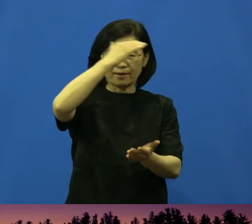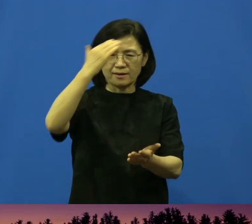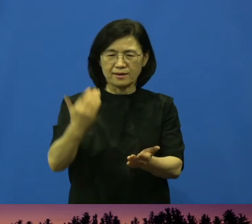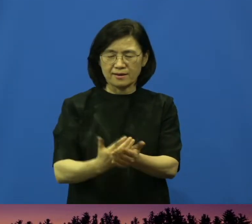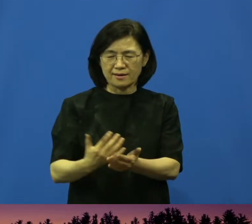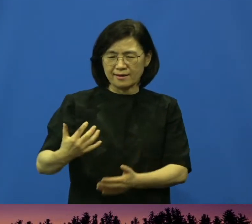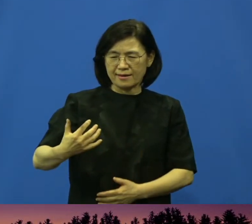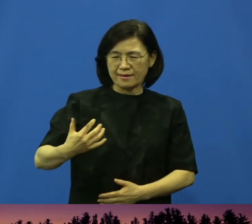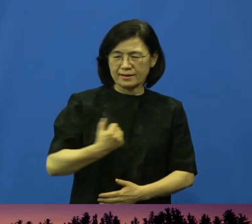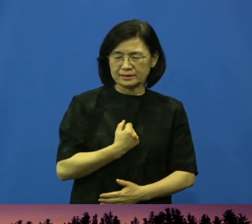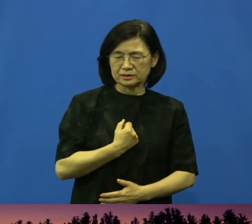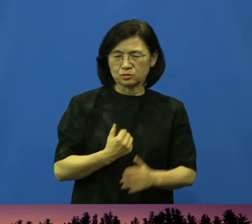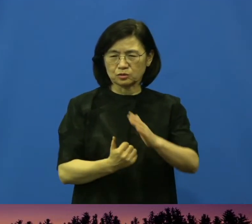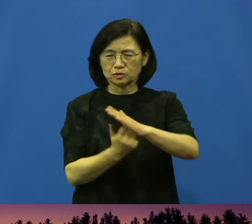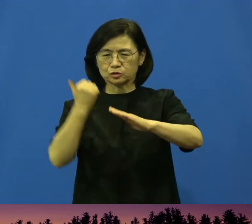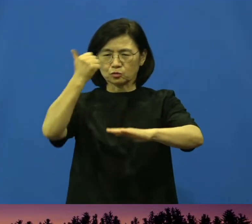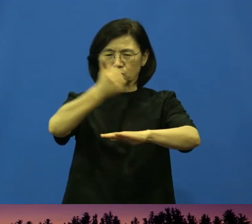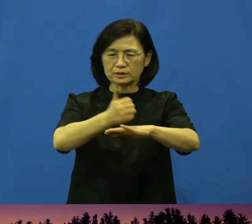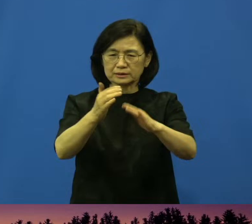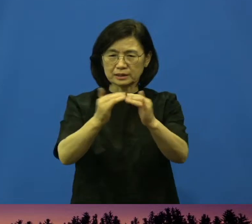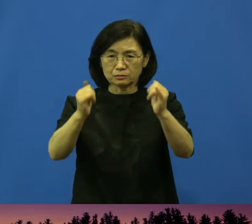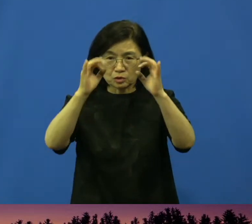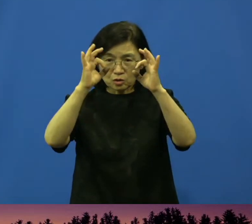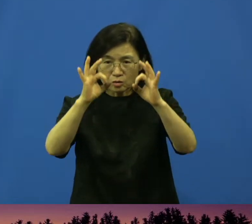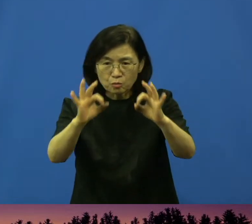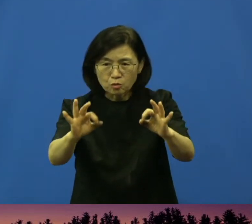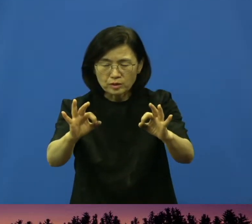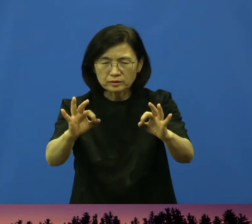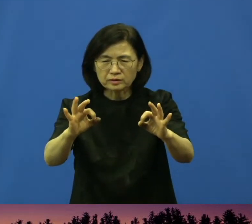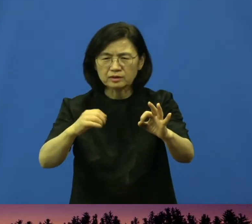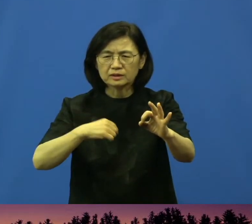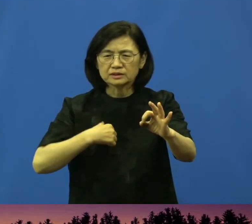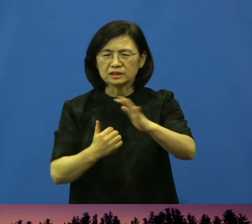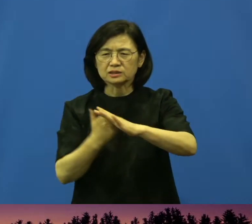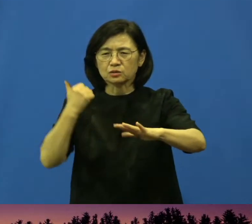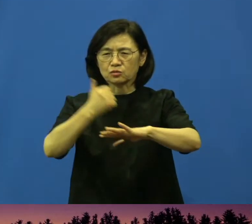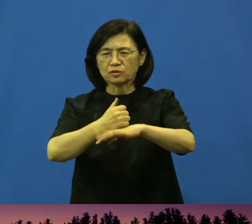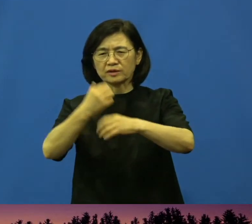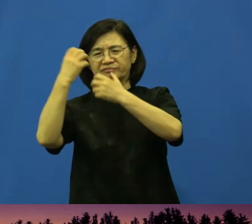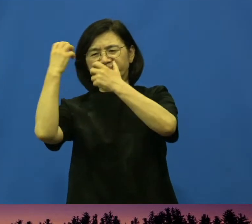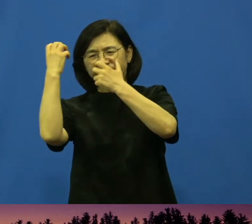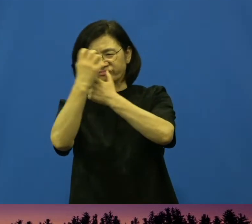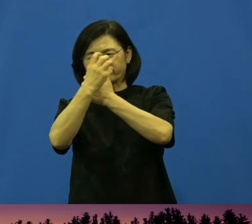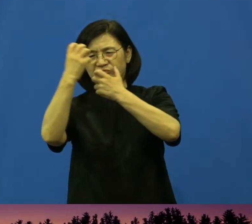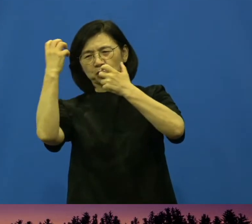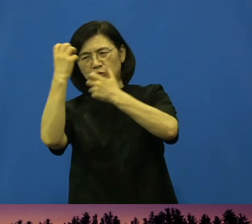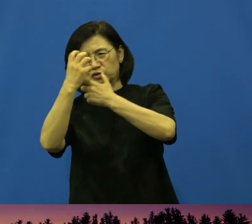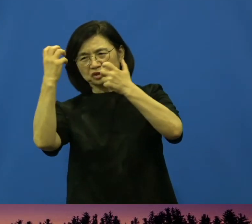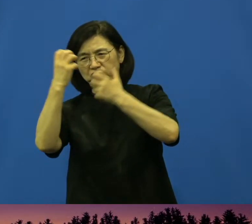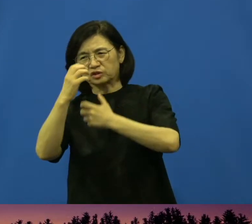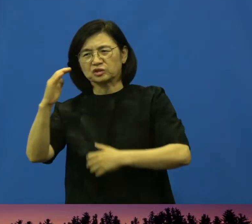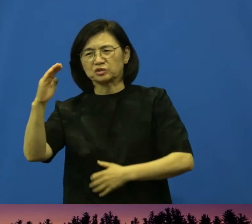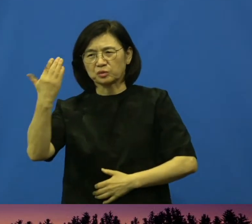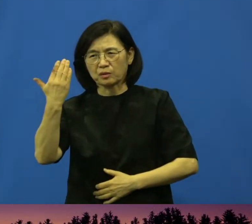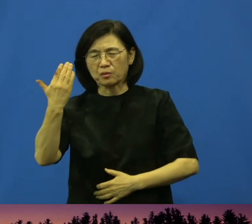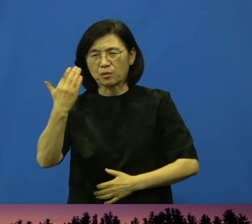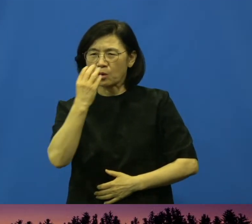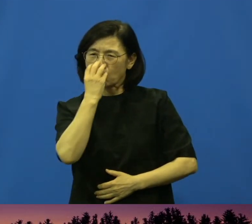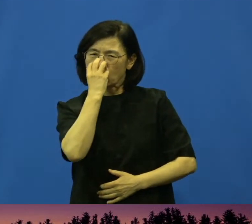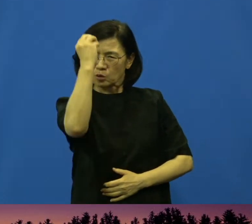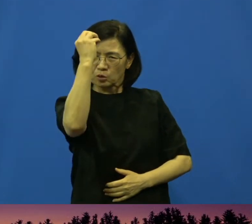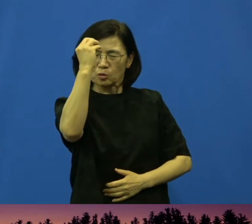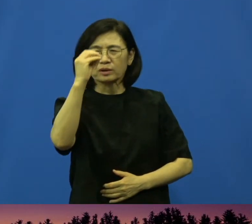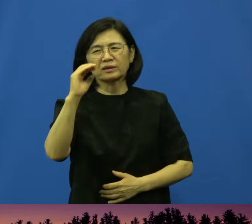성공에 자기가 스스로 도취되고. 그래서 우리에게 주어진 하나님의 편에서는 우리에게